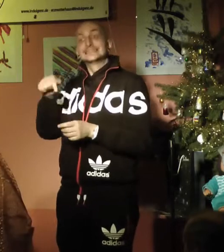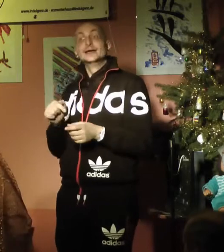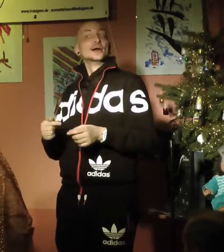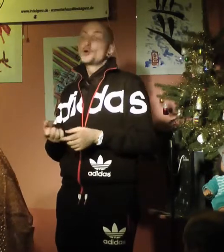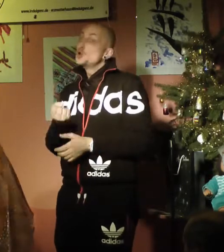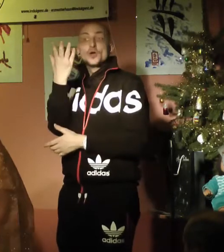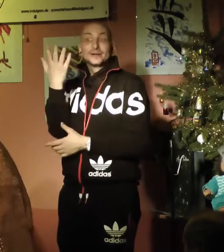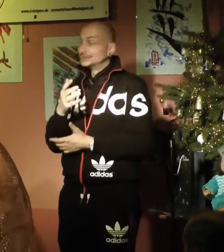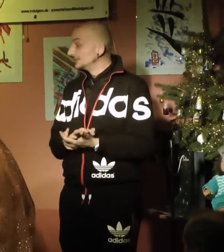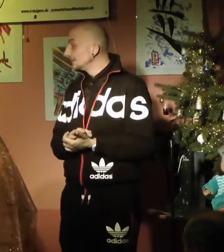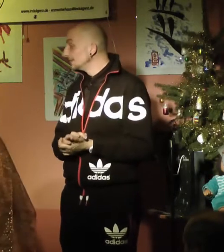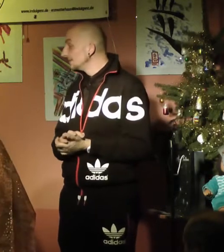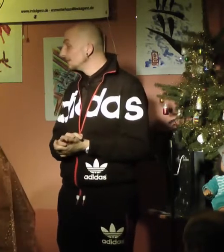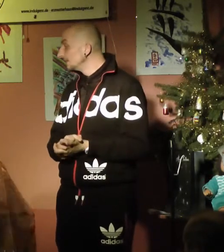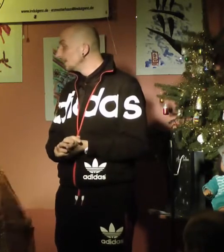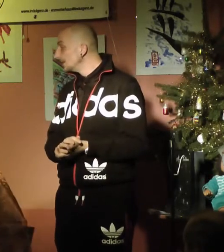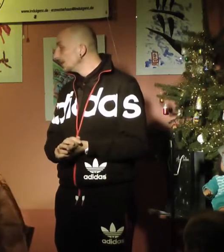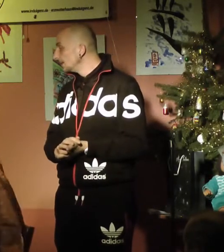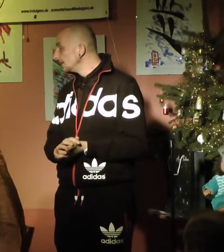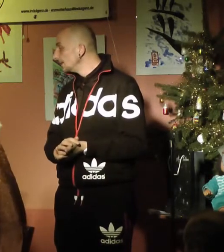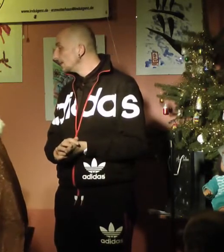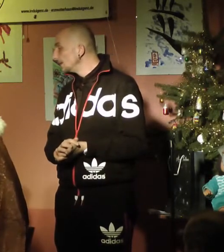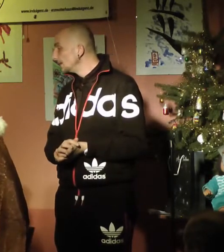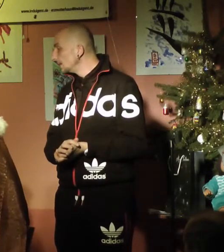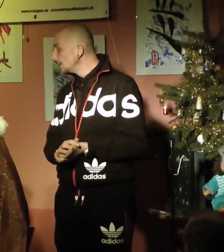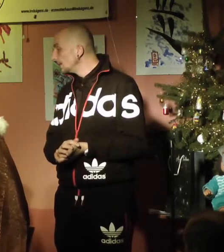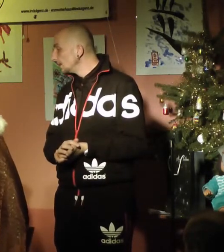bisschen Spaß bei uns. Du bist zum ersten Mal heute hier, ne?